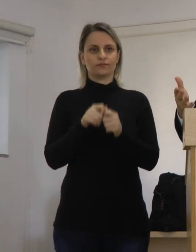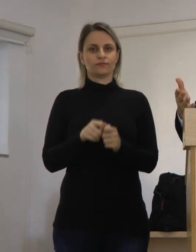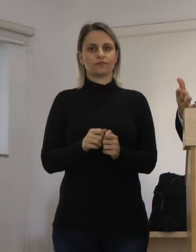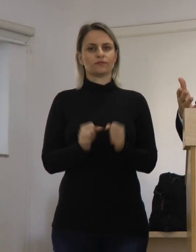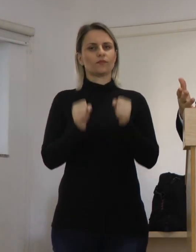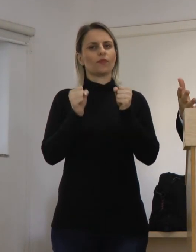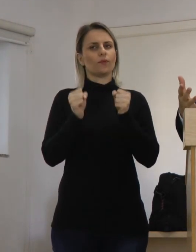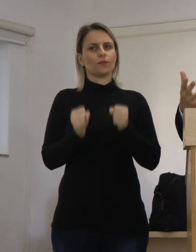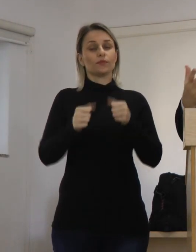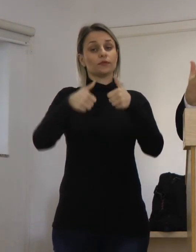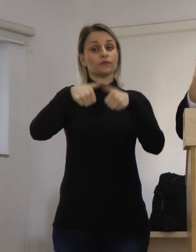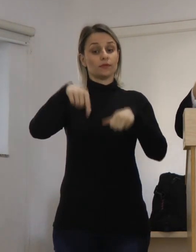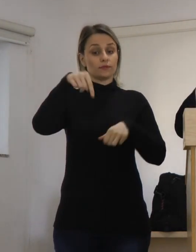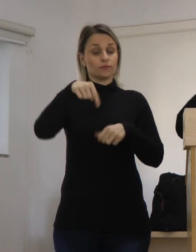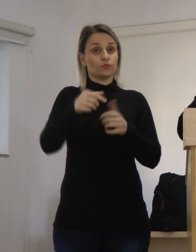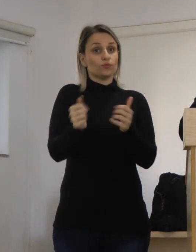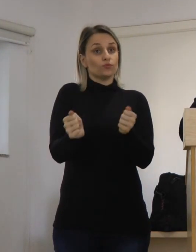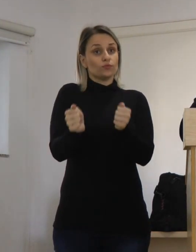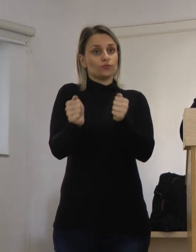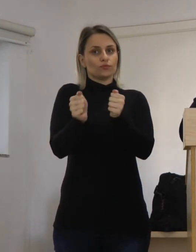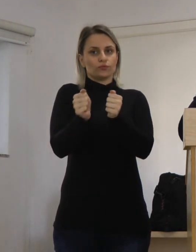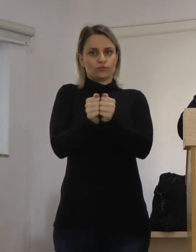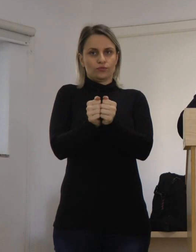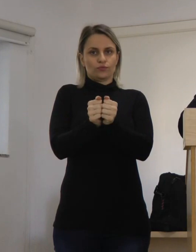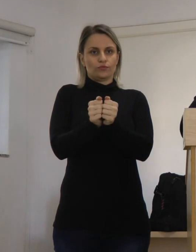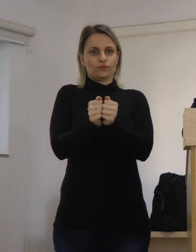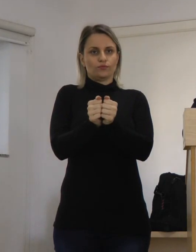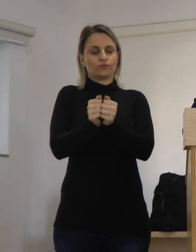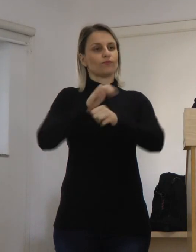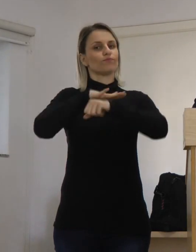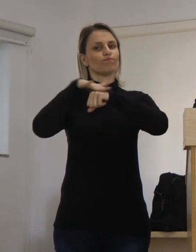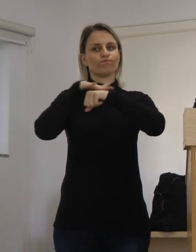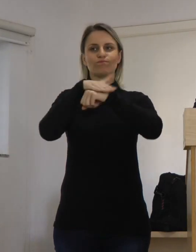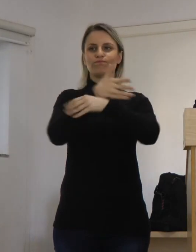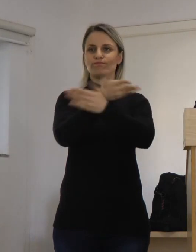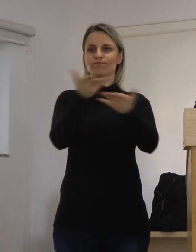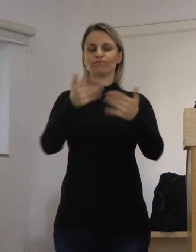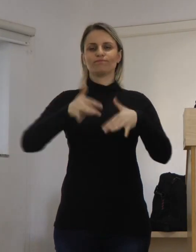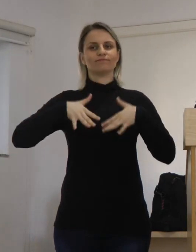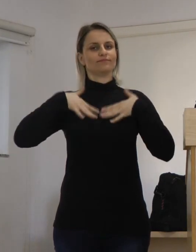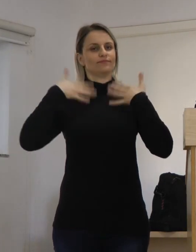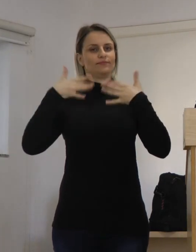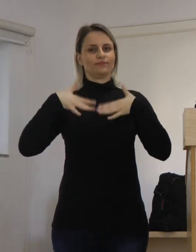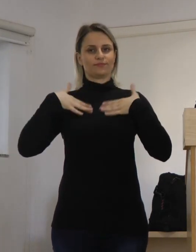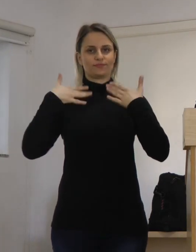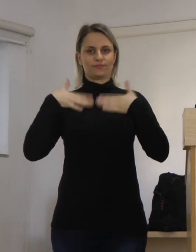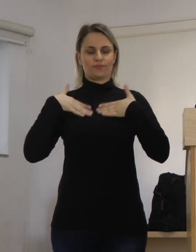poder abraçá-los, poder estar nos congraçando aqui, é uma alegria muito grande para mim.